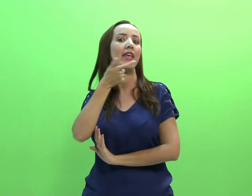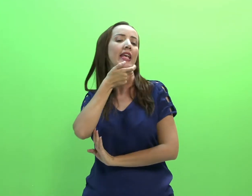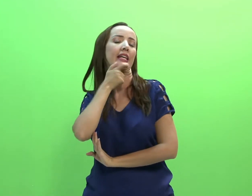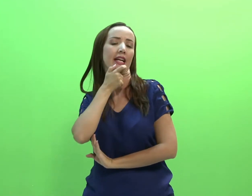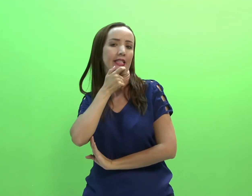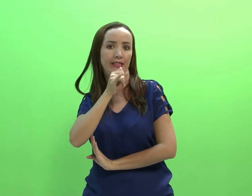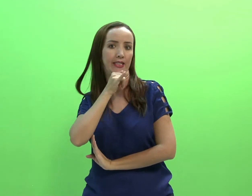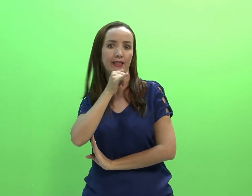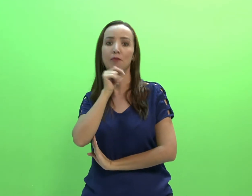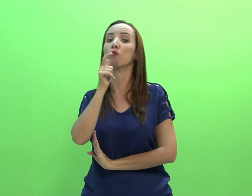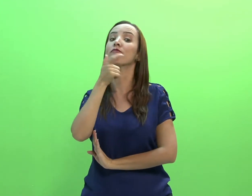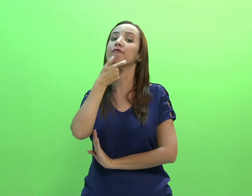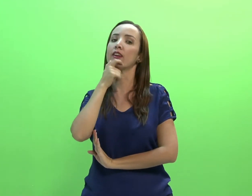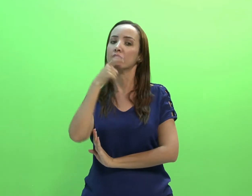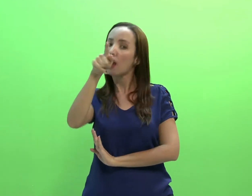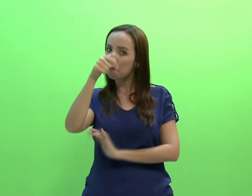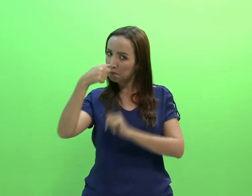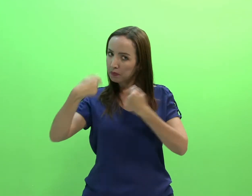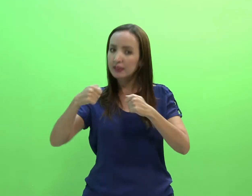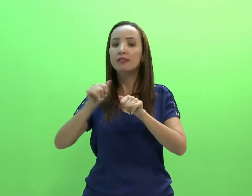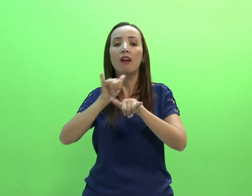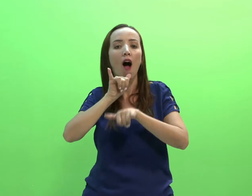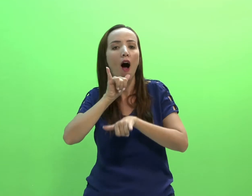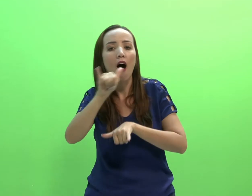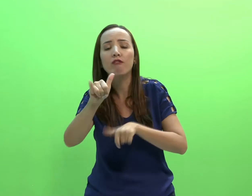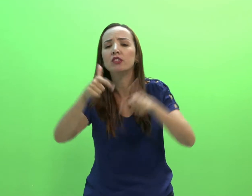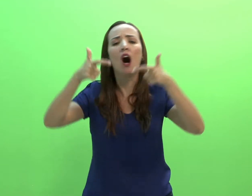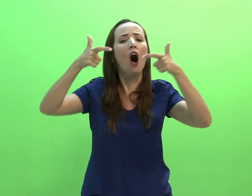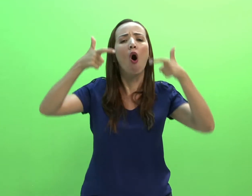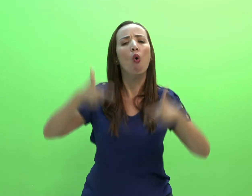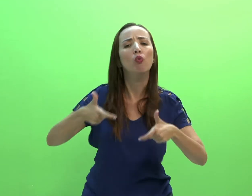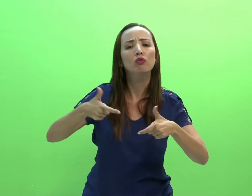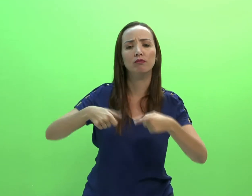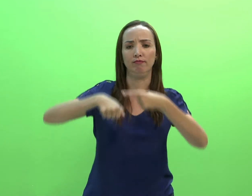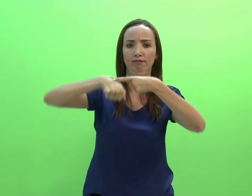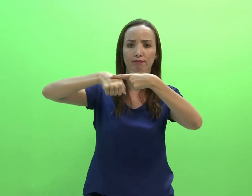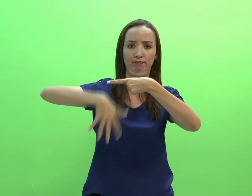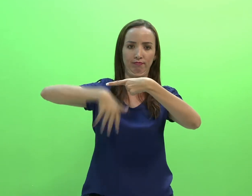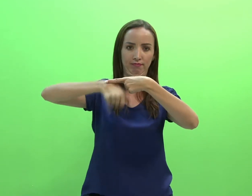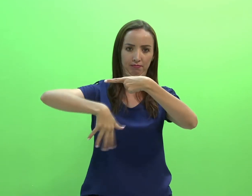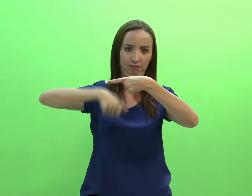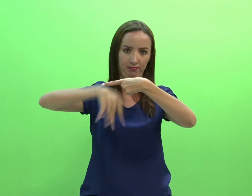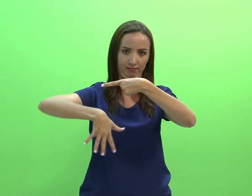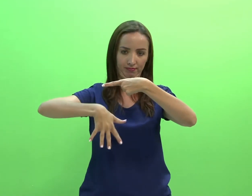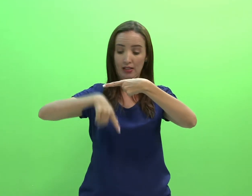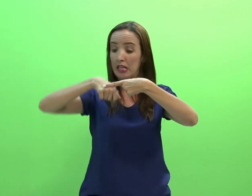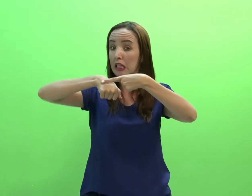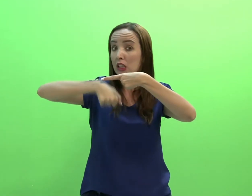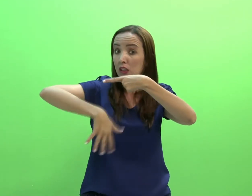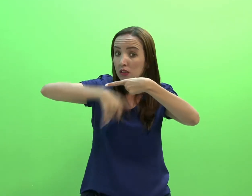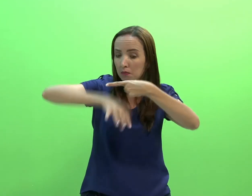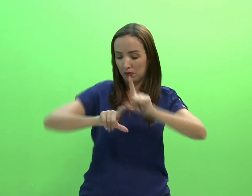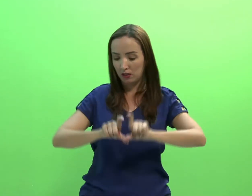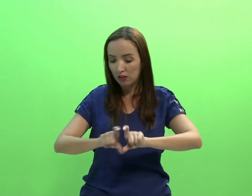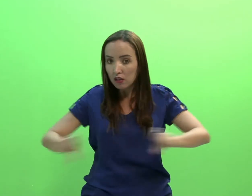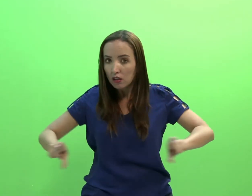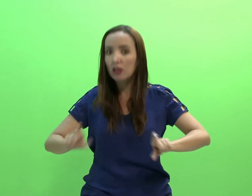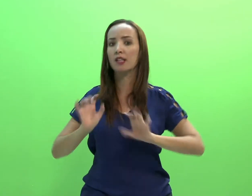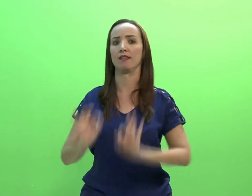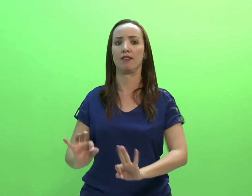precisa ser na língua inglesa. E você tem que colocar isso nas notas de